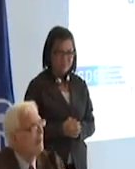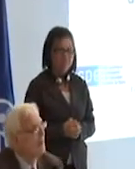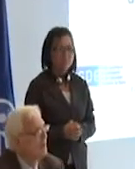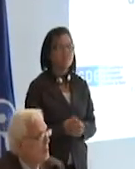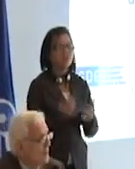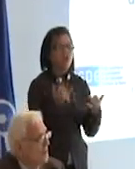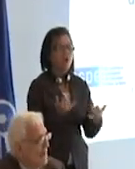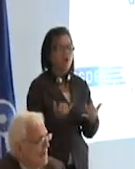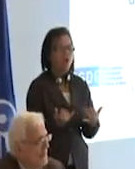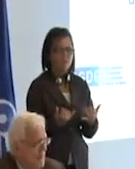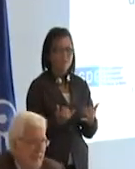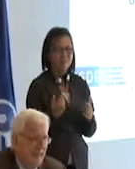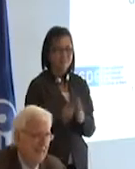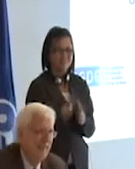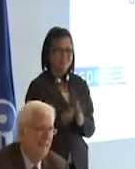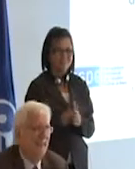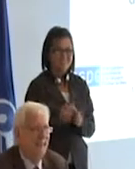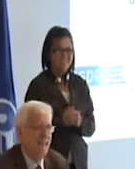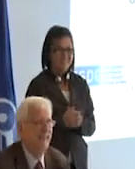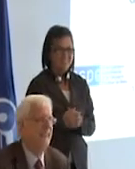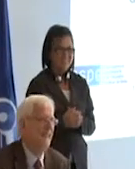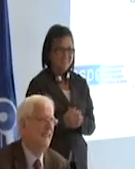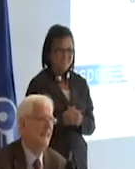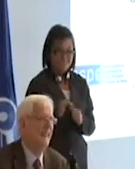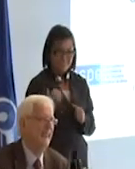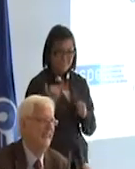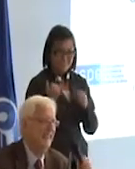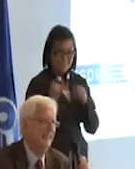Ahora en francés.